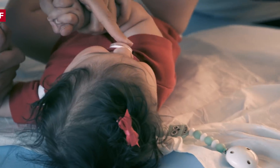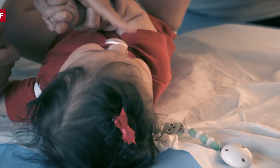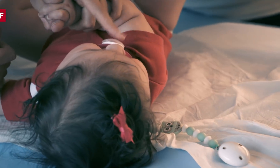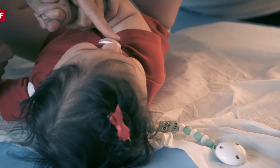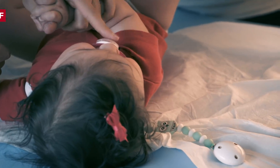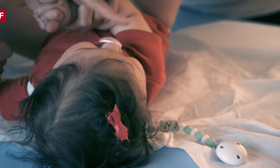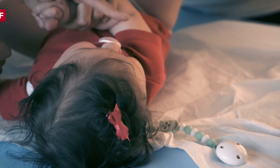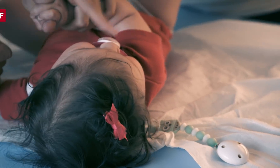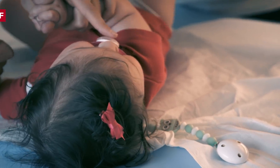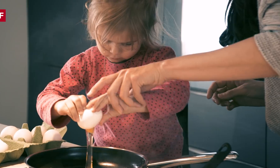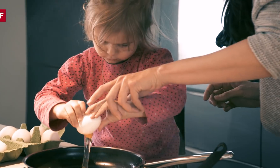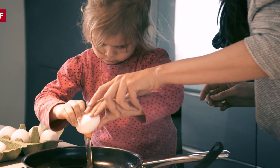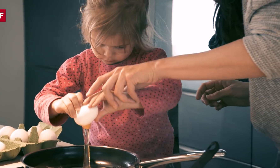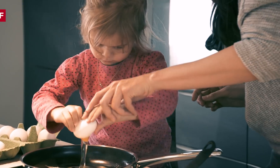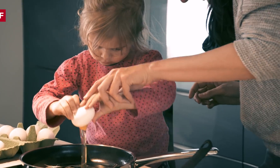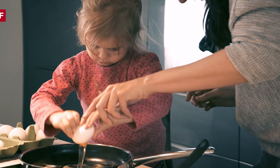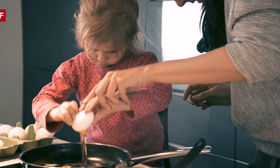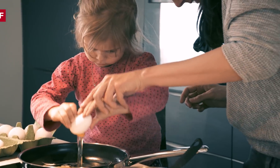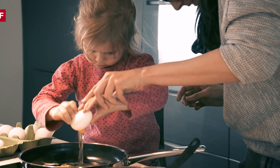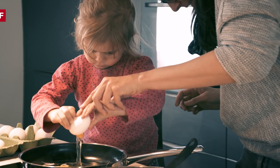Entschuldigung, alles gut.